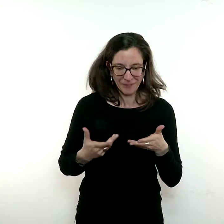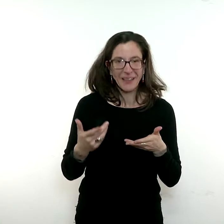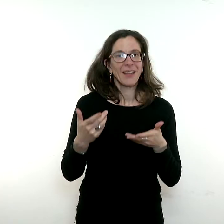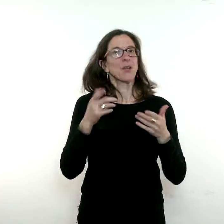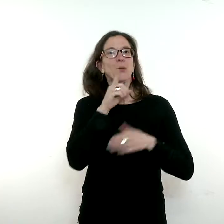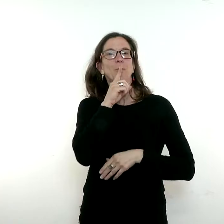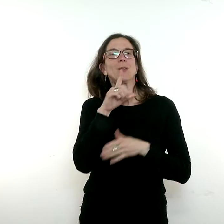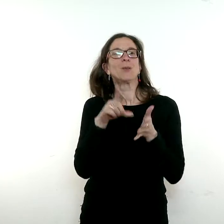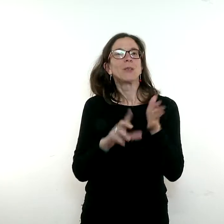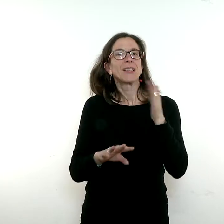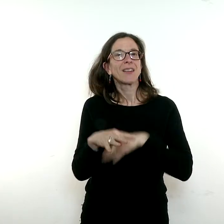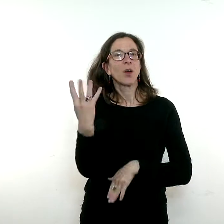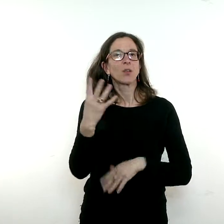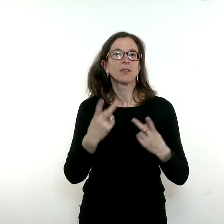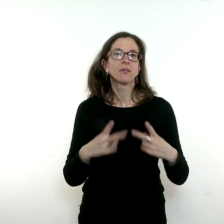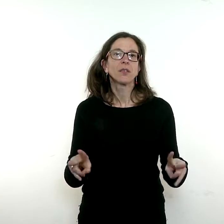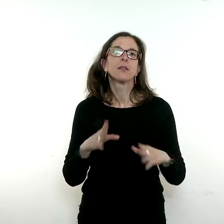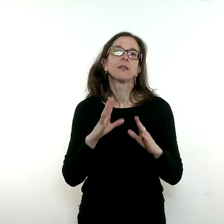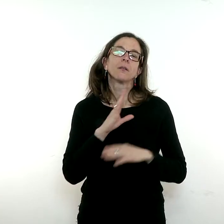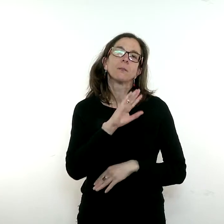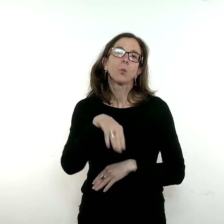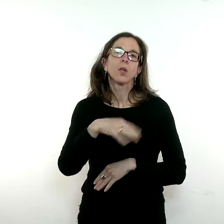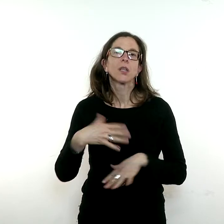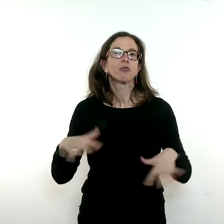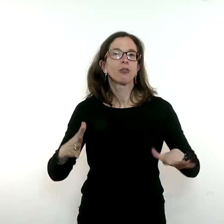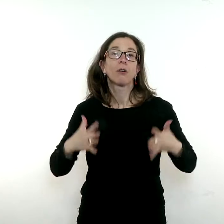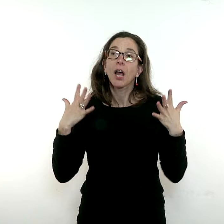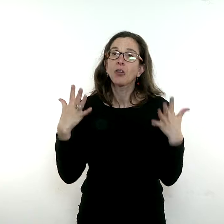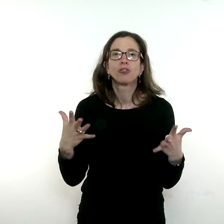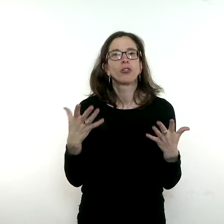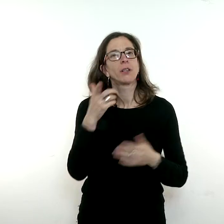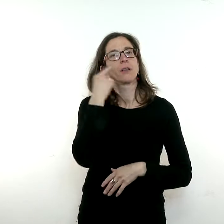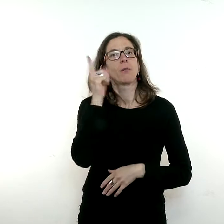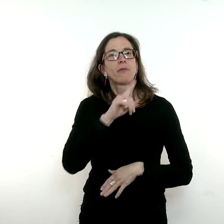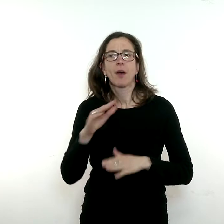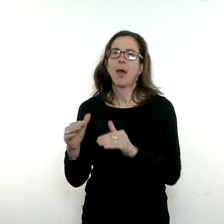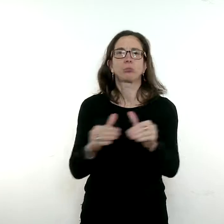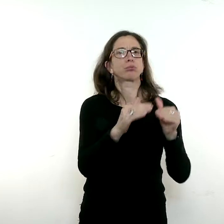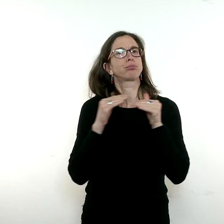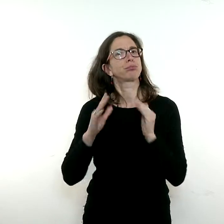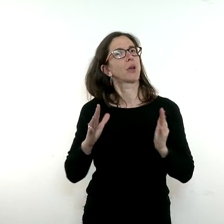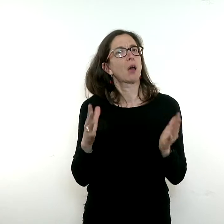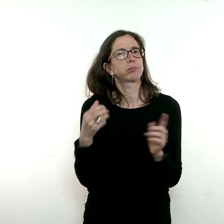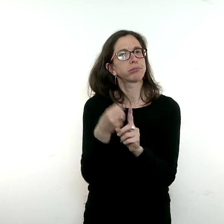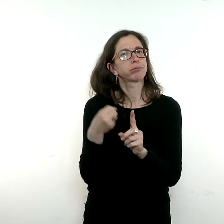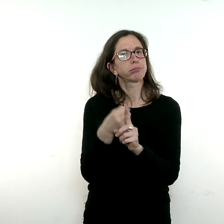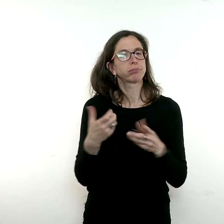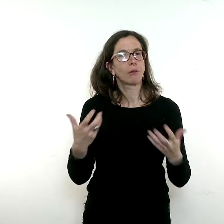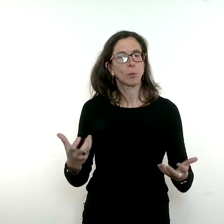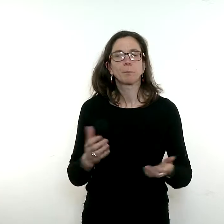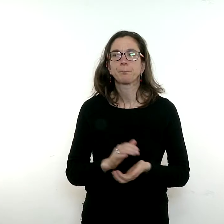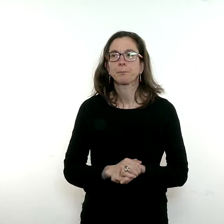ville de Montpellier est engagée dans l'égalité entre les femmes et les hommes, tout d'abord au niveau de la